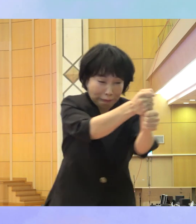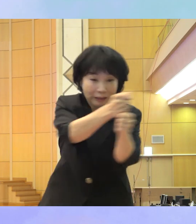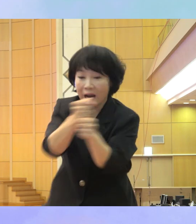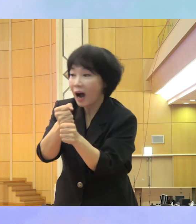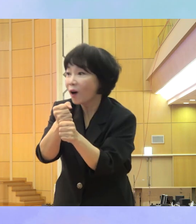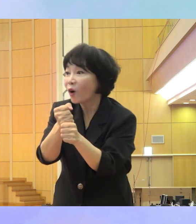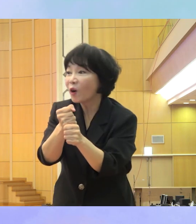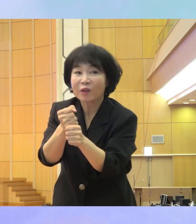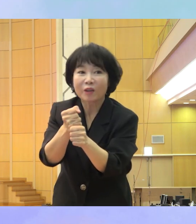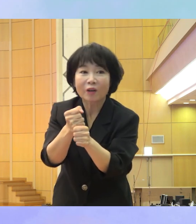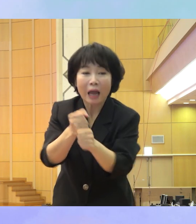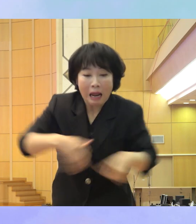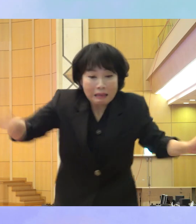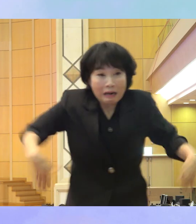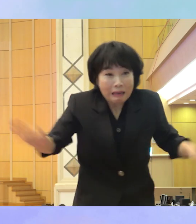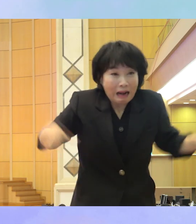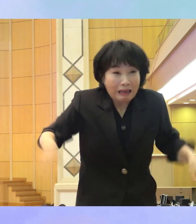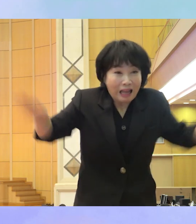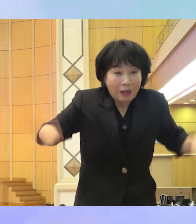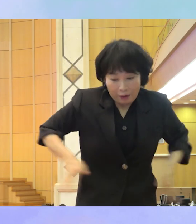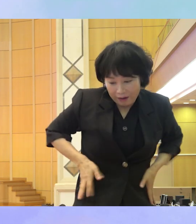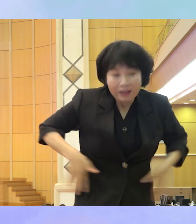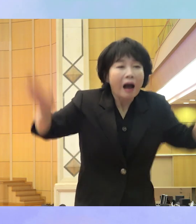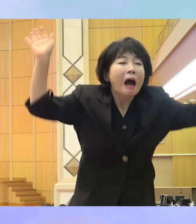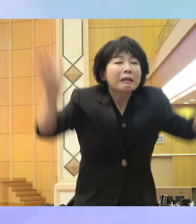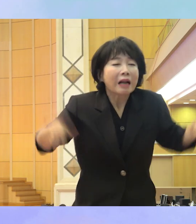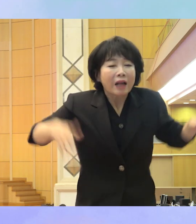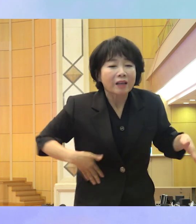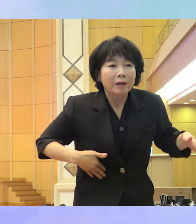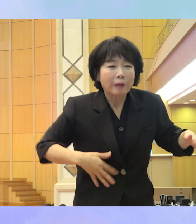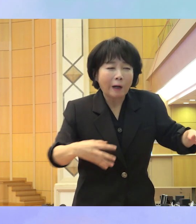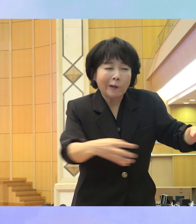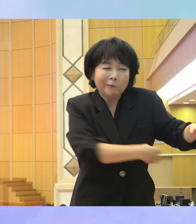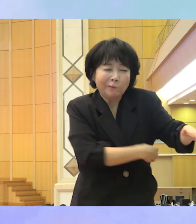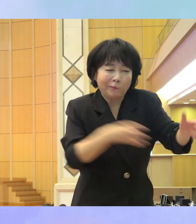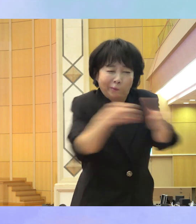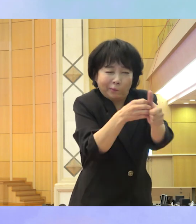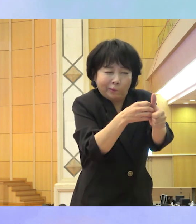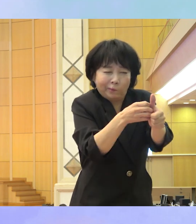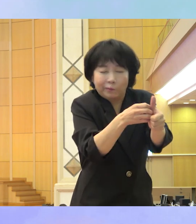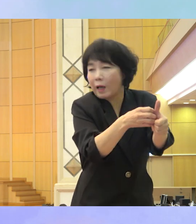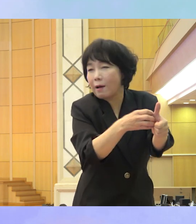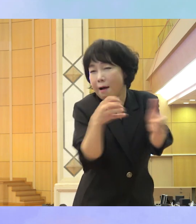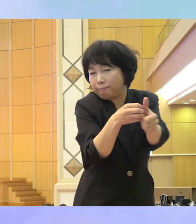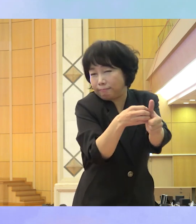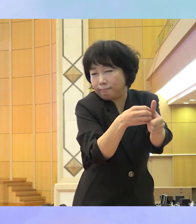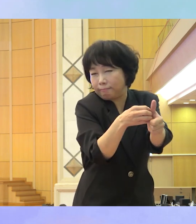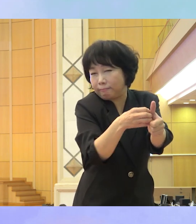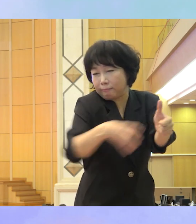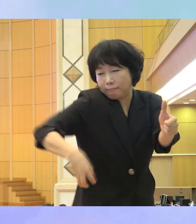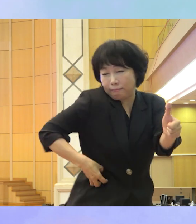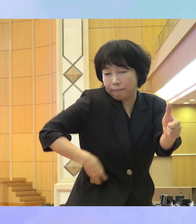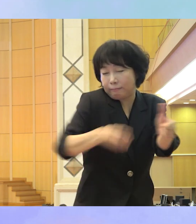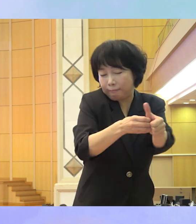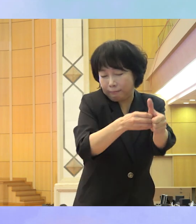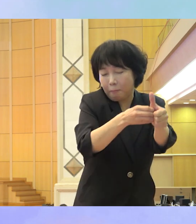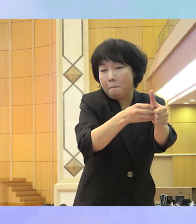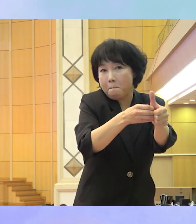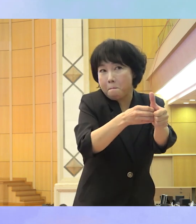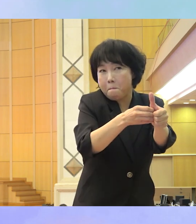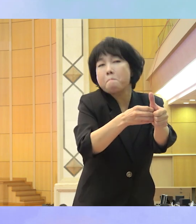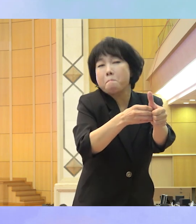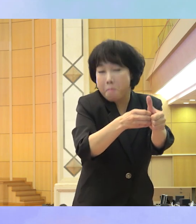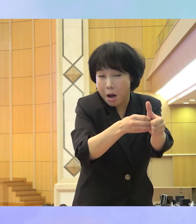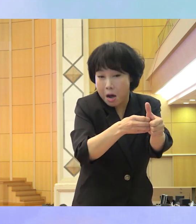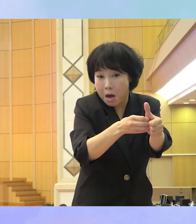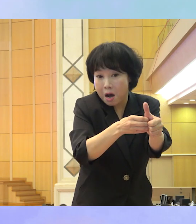날개 쭉지 밑에 급소가 있어. 급소를 딱 누르고 있으면 한 2분 내지 3분만